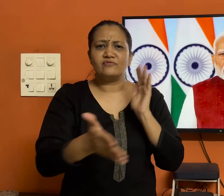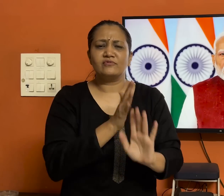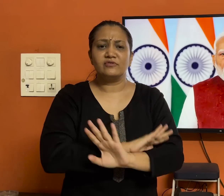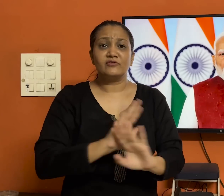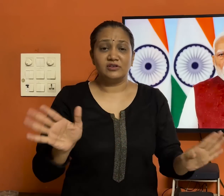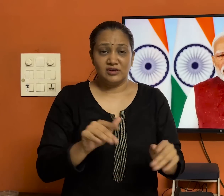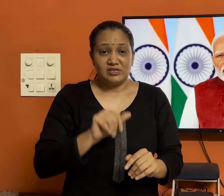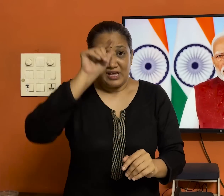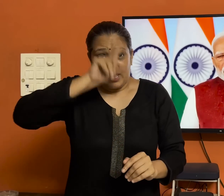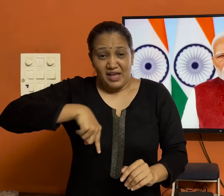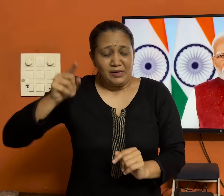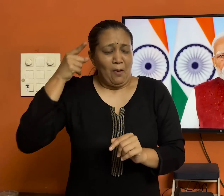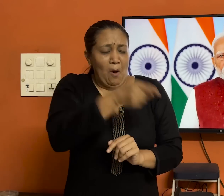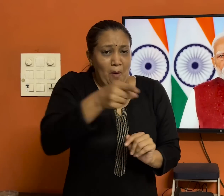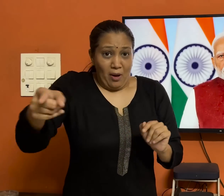भारत के इन हमलों में